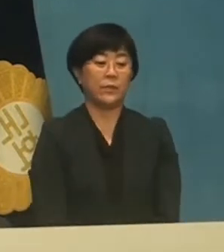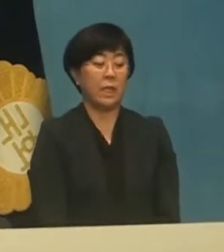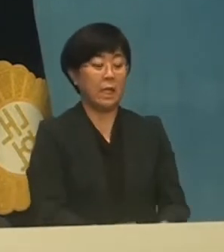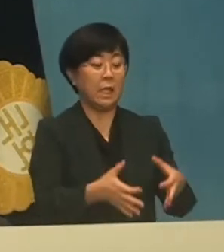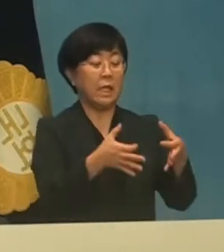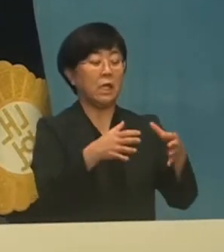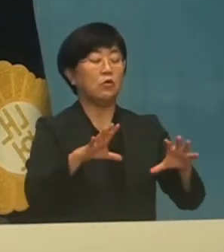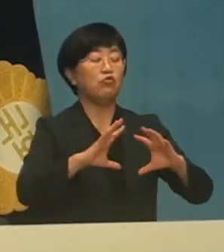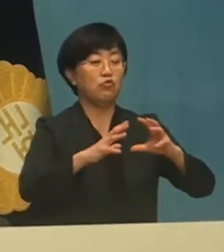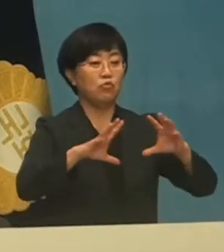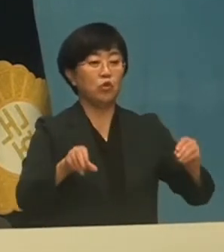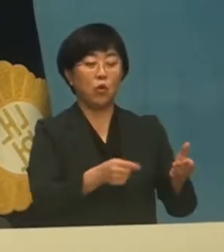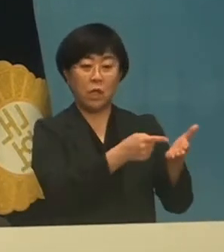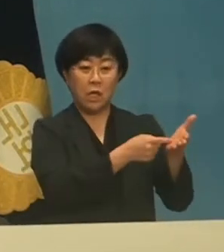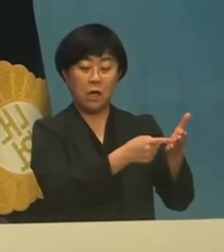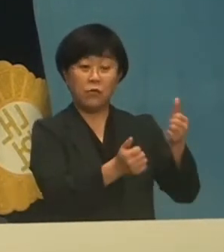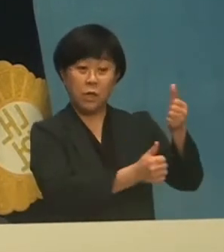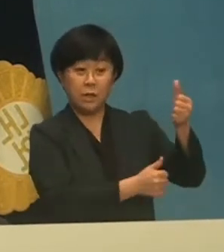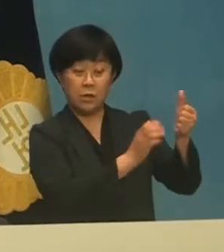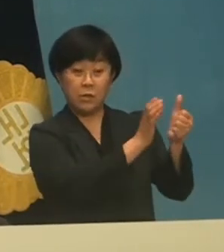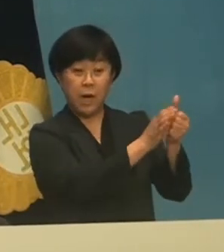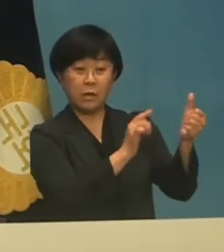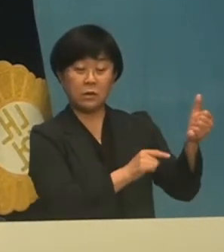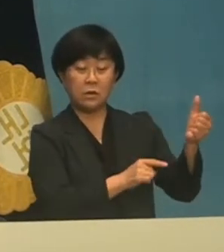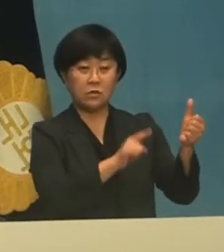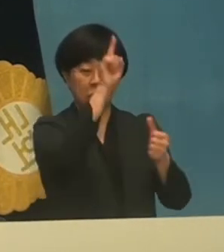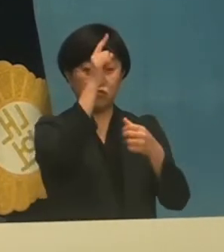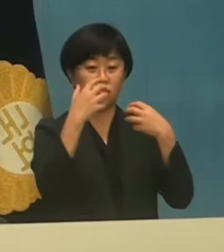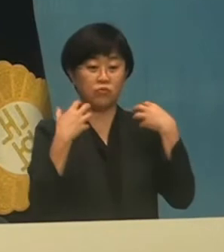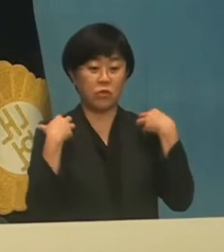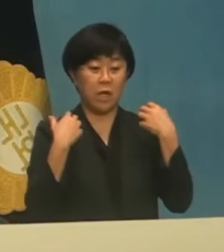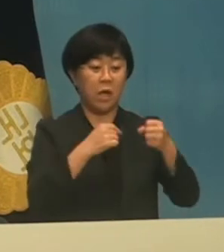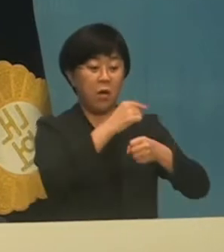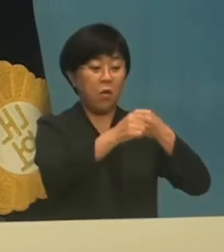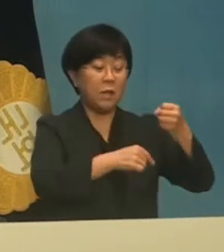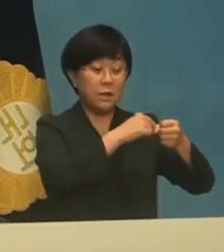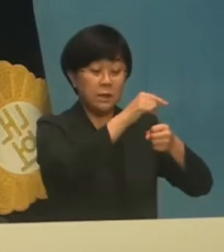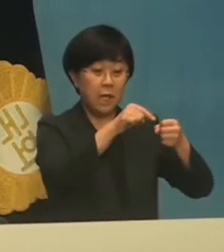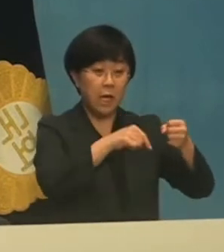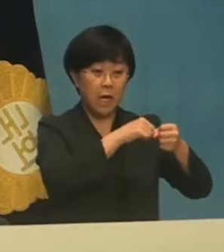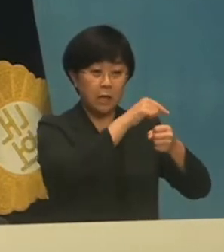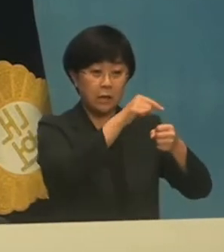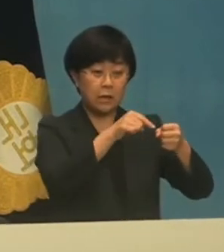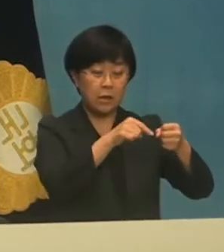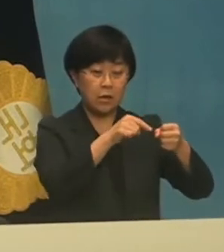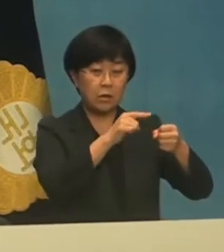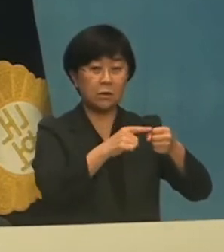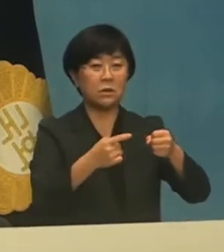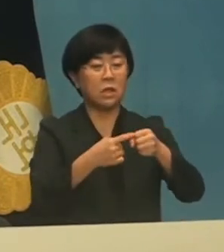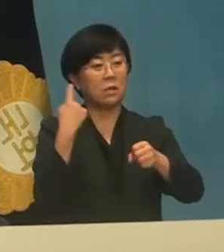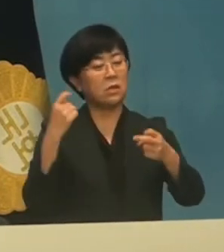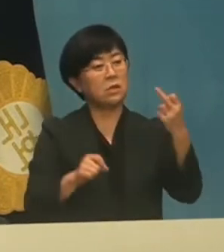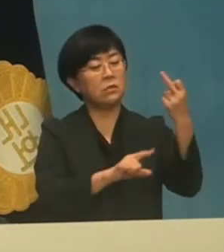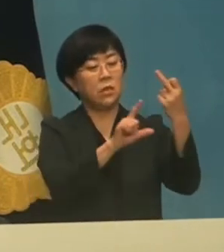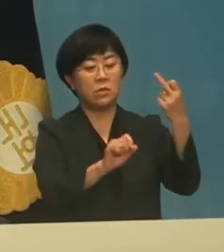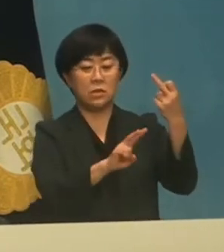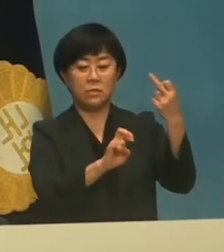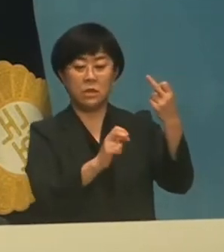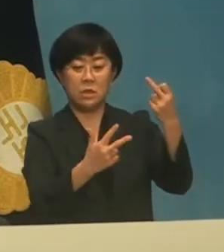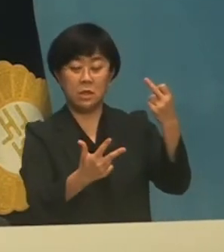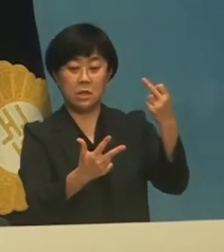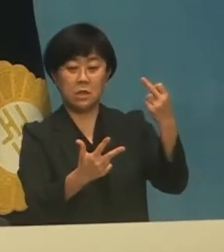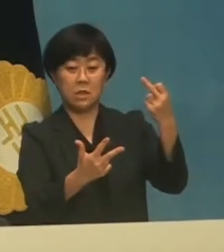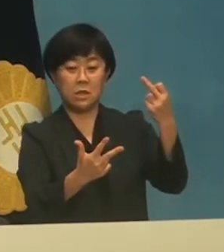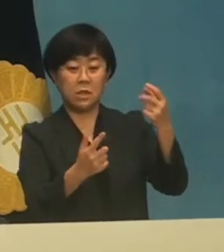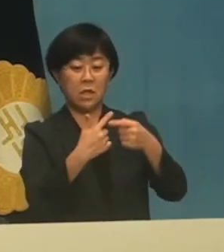김부겸 국무총리가 위원장으로 있는 정부의 원자력 기능위원회가 작년 12월 27일 제2차